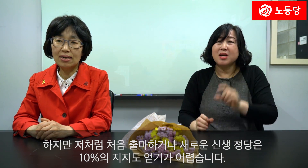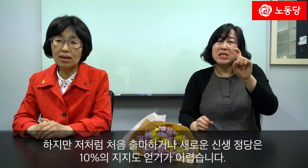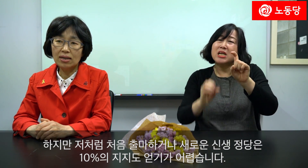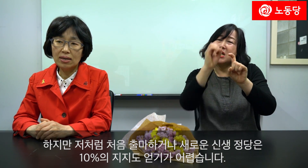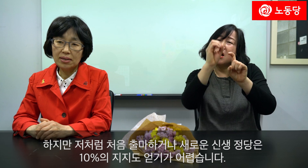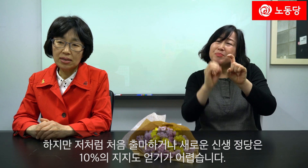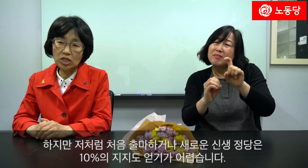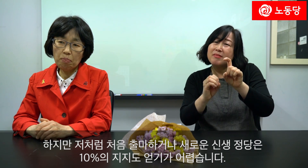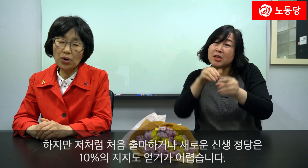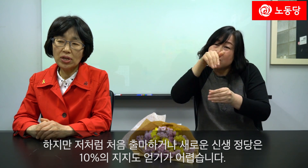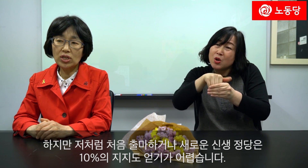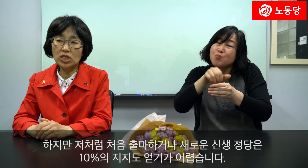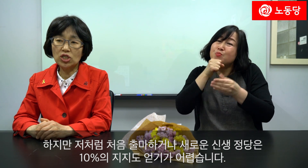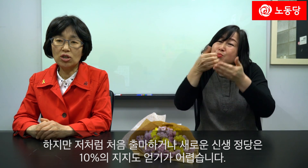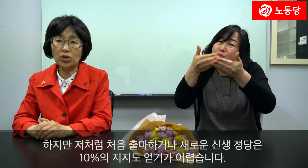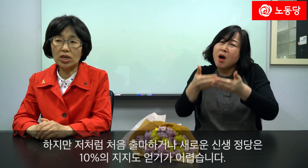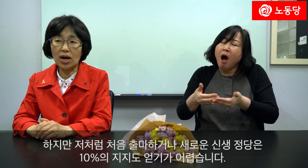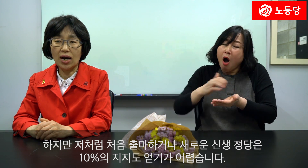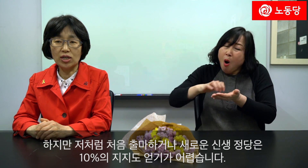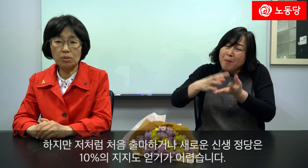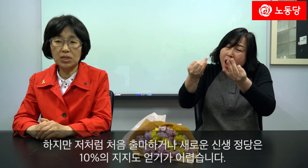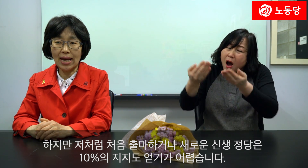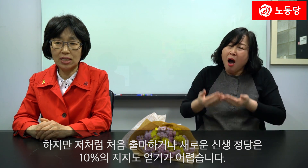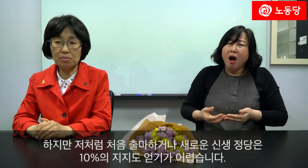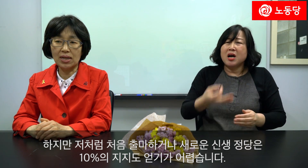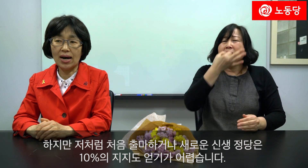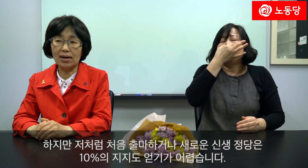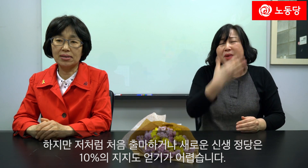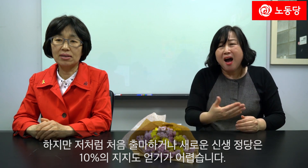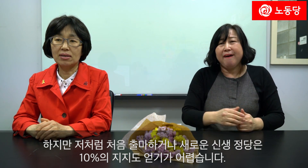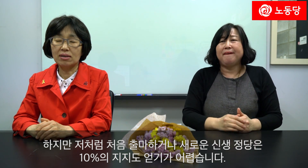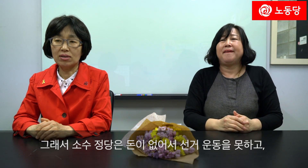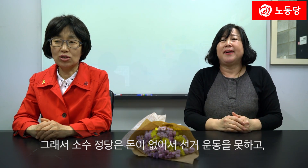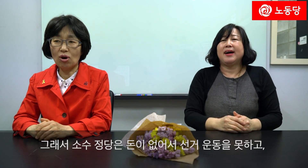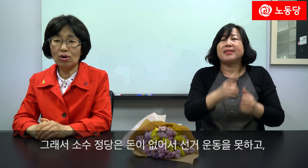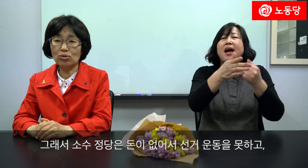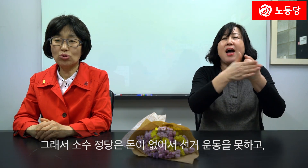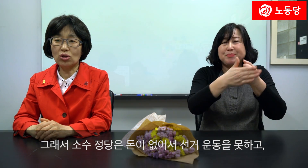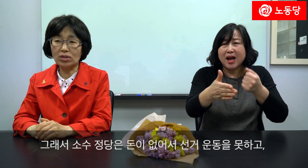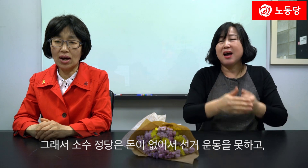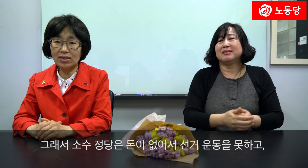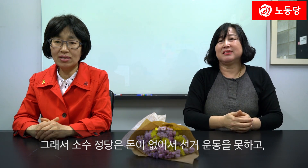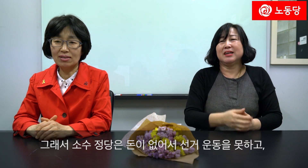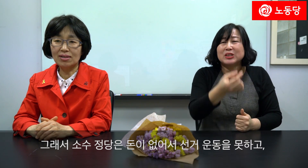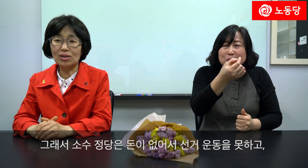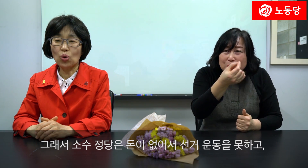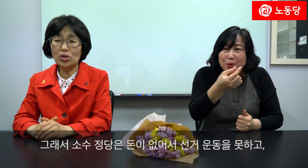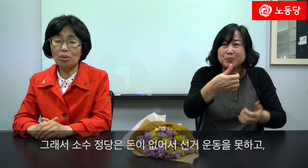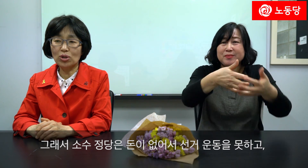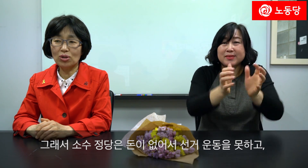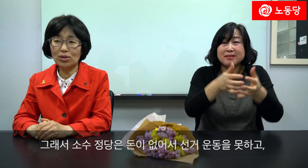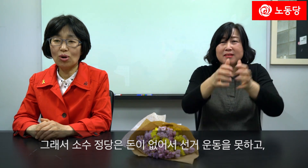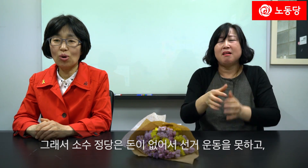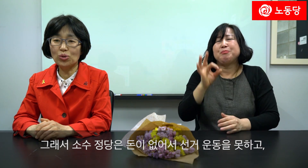정당은 10%의 지지를 얻기가 쉽지 않습니다. 그래서 소수 정당은